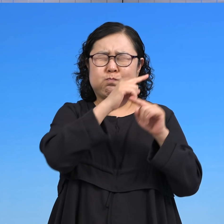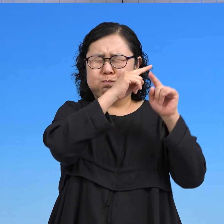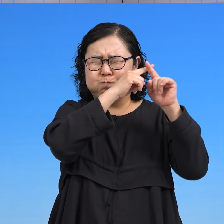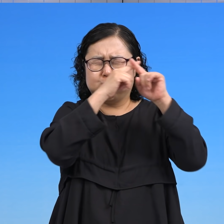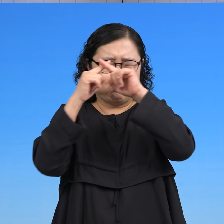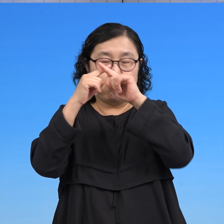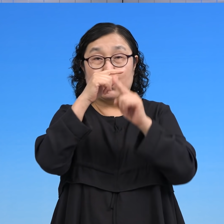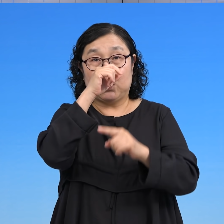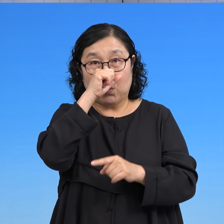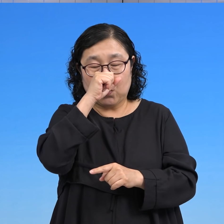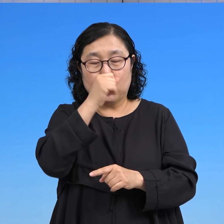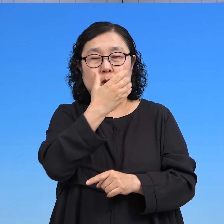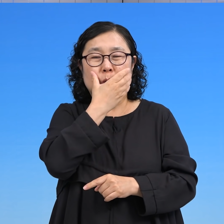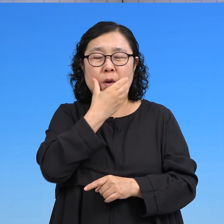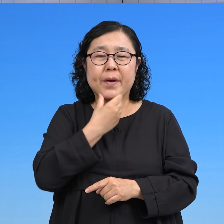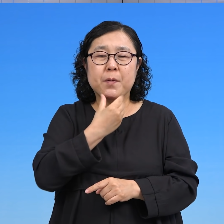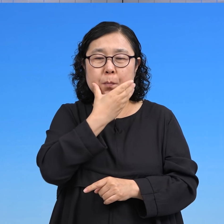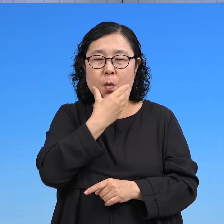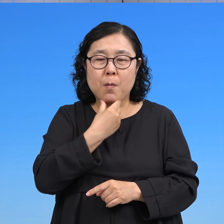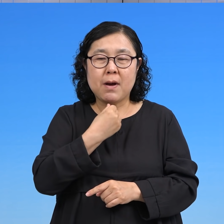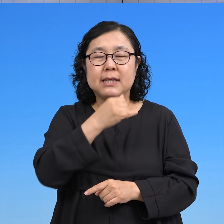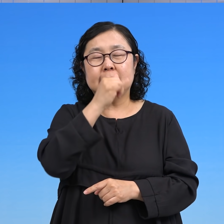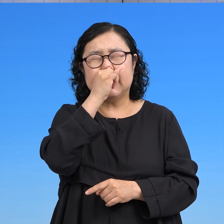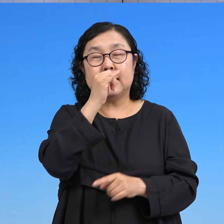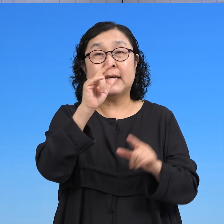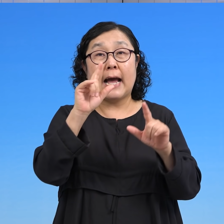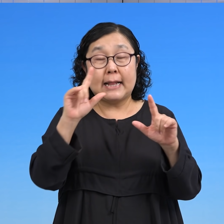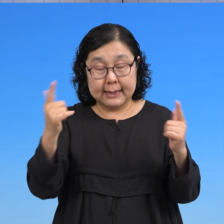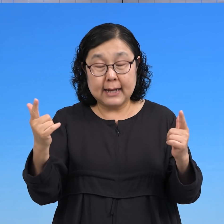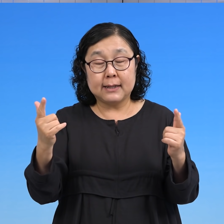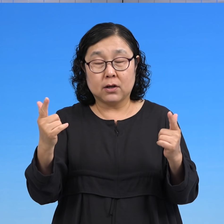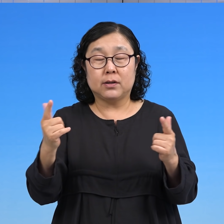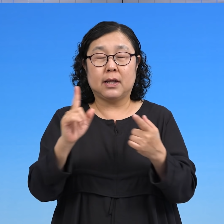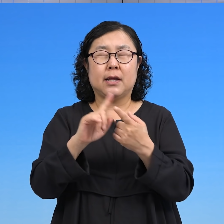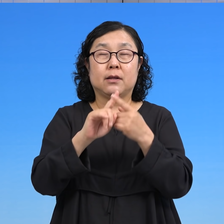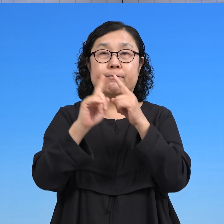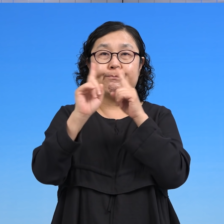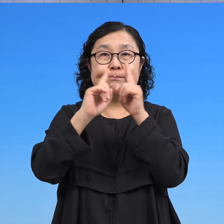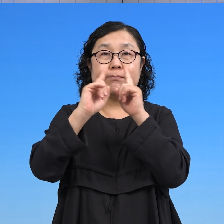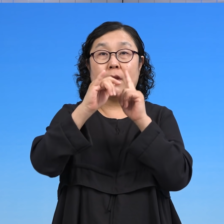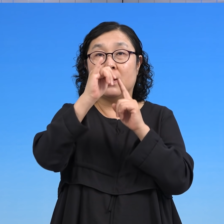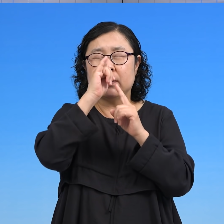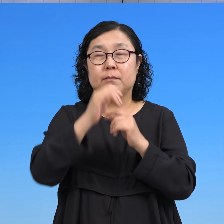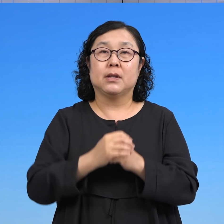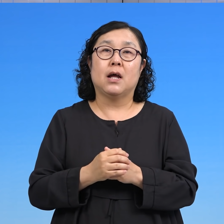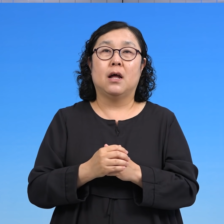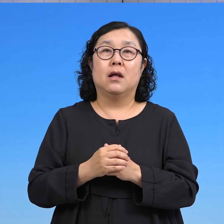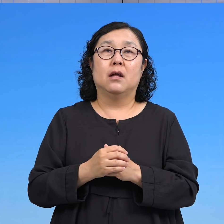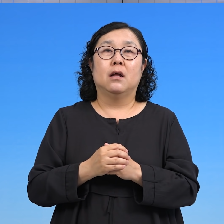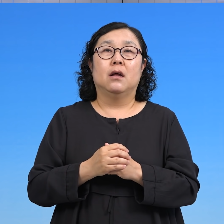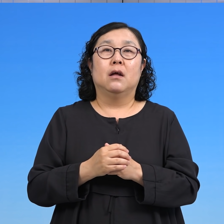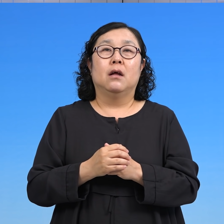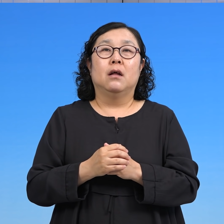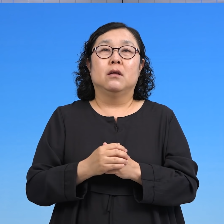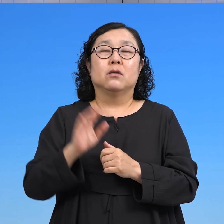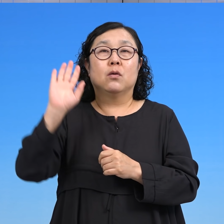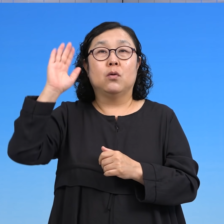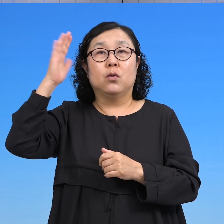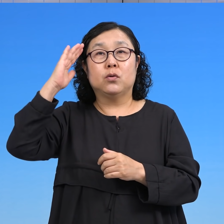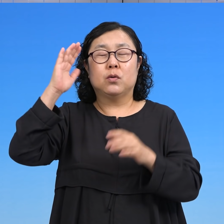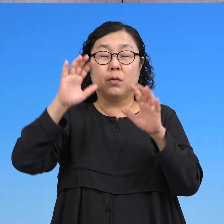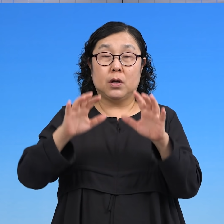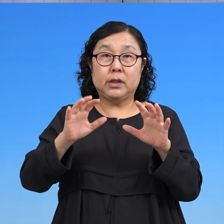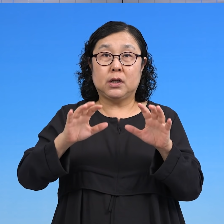마냥 좋기만 하고 그저 행복만 만들어내는 게 아니다. 이런 걸 강조하는 거 아닙니까? 그런데 지금 오늘 현실을